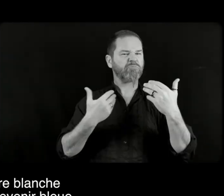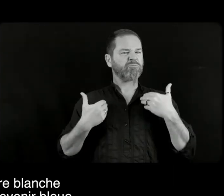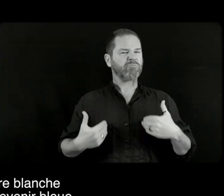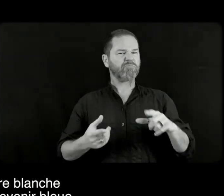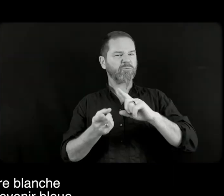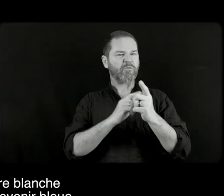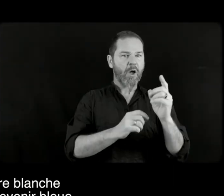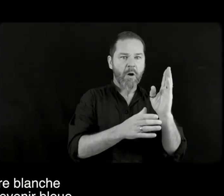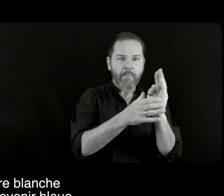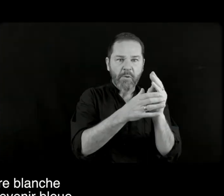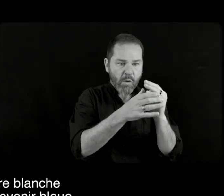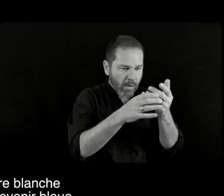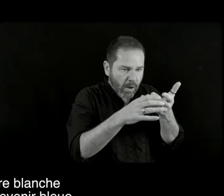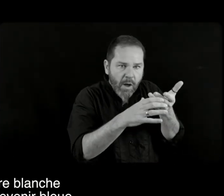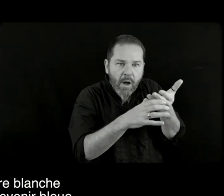bleue.